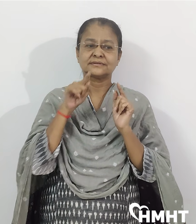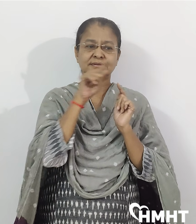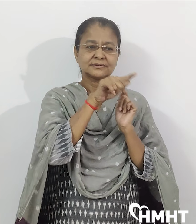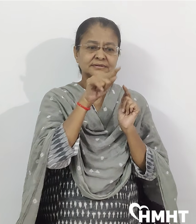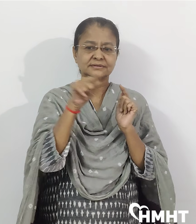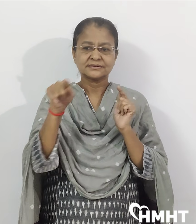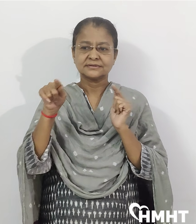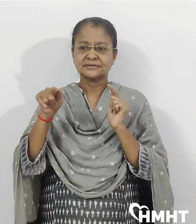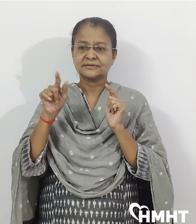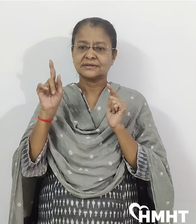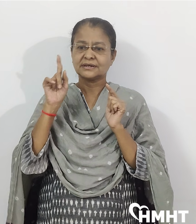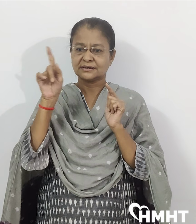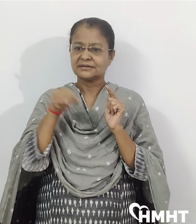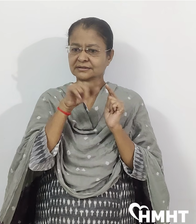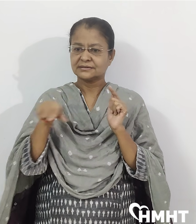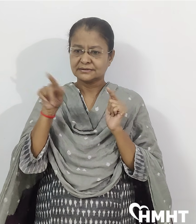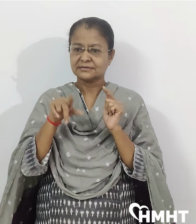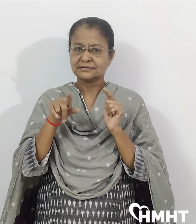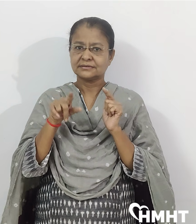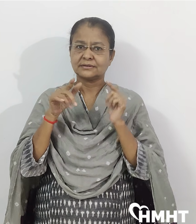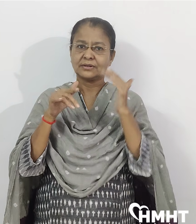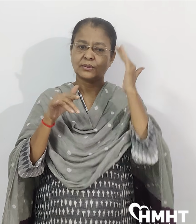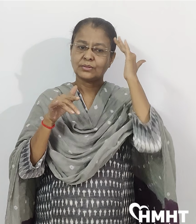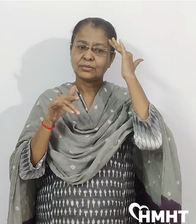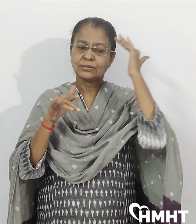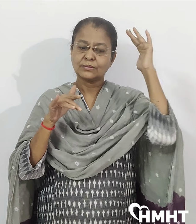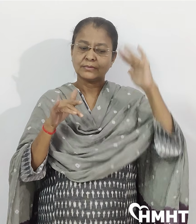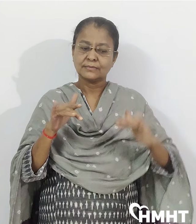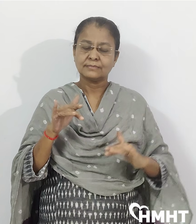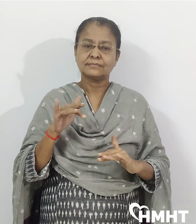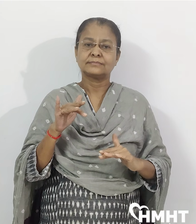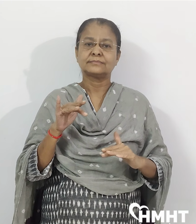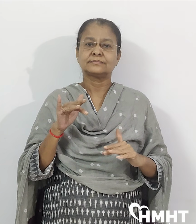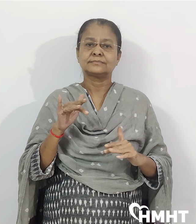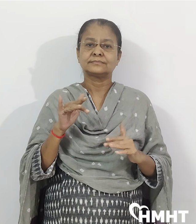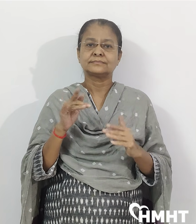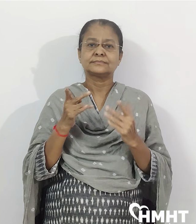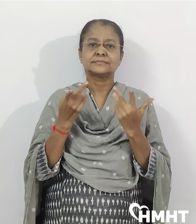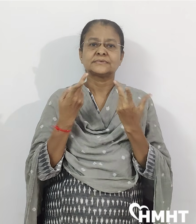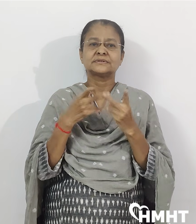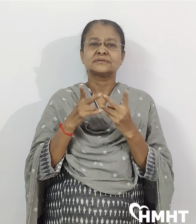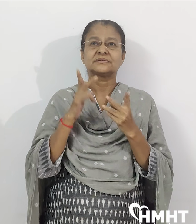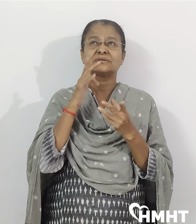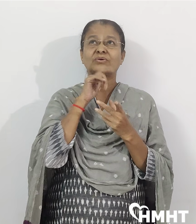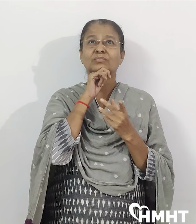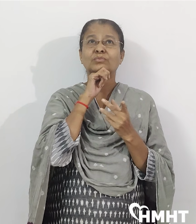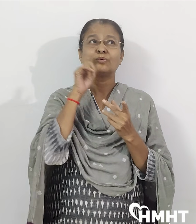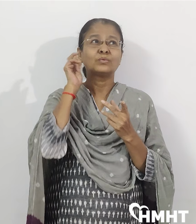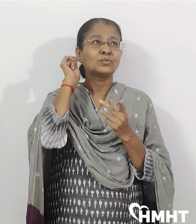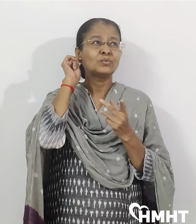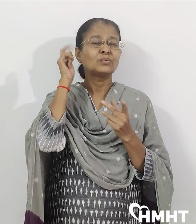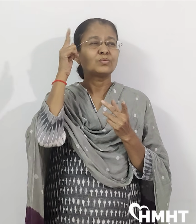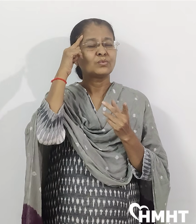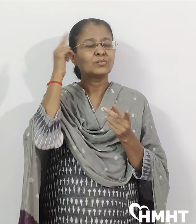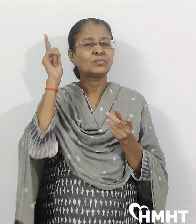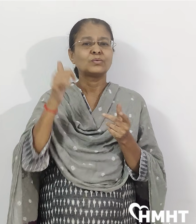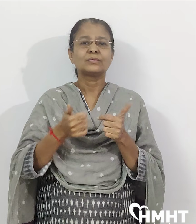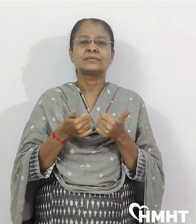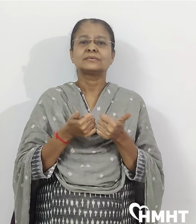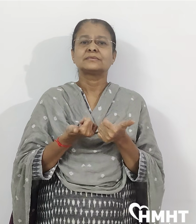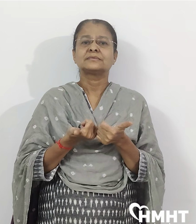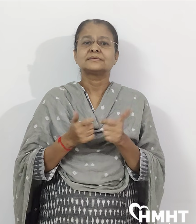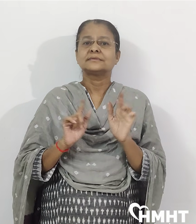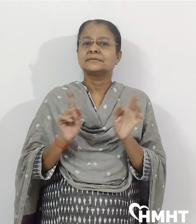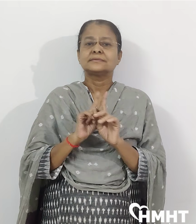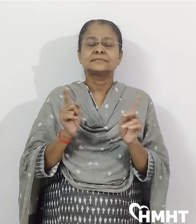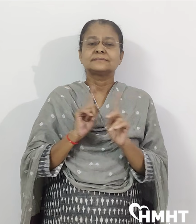સારો રિવાજ નથી. આજકાલ તો બધું નહીં, આ છોકરાઓ નાની હાની ના પાડો ને એમાં ડિપ્રેસ થઈ જાય છે ને ભોગવટામાં આવી જાય છે,